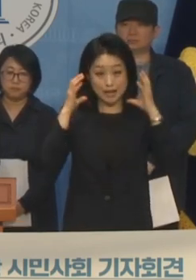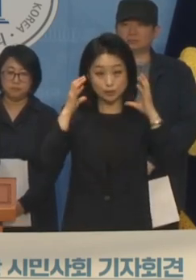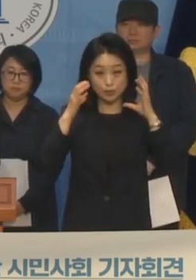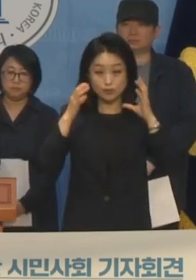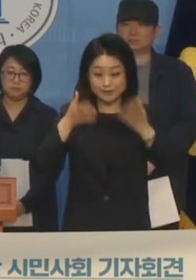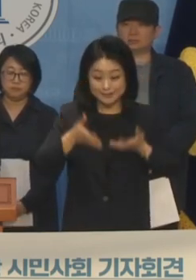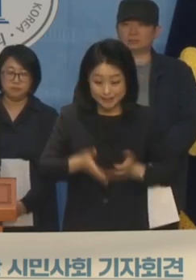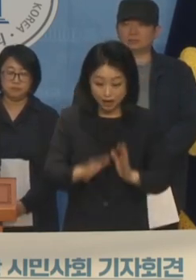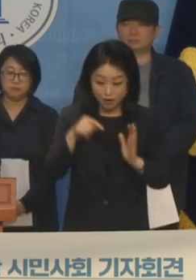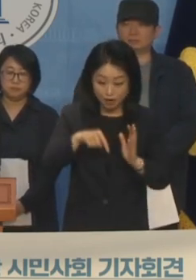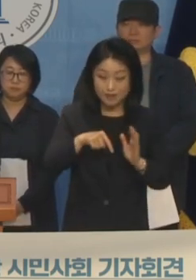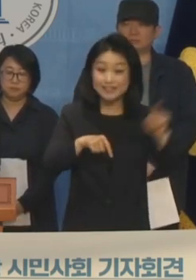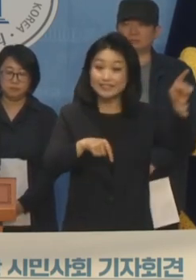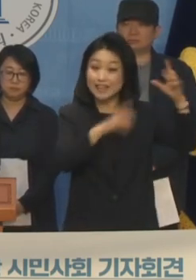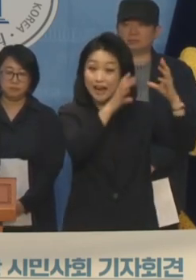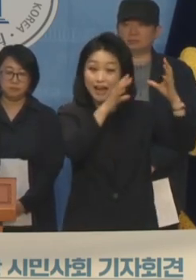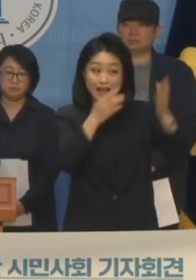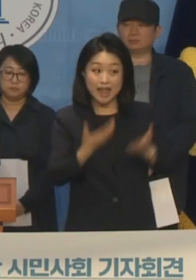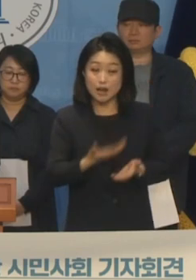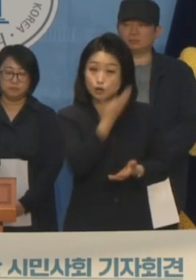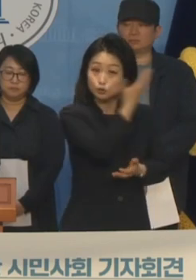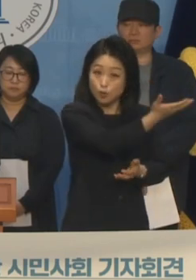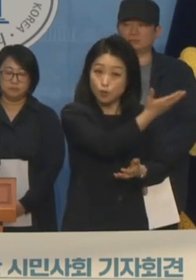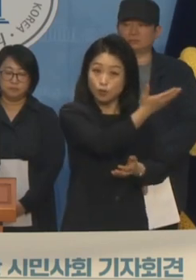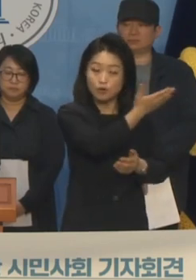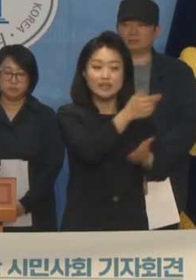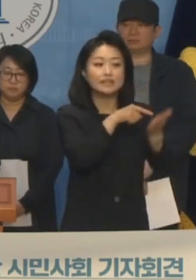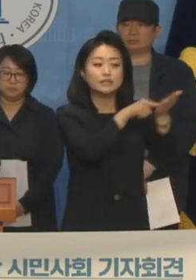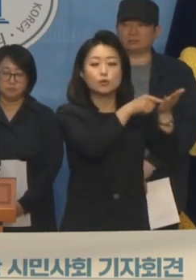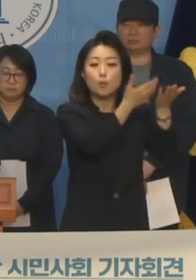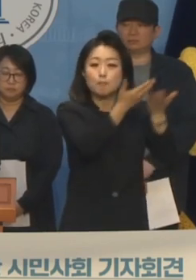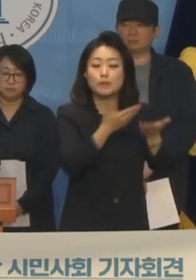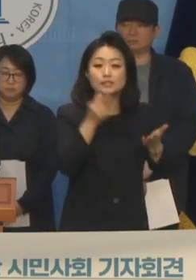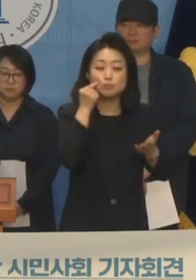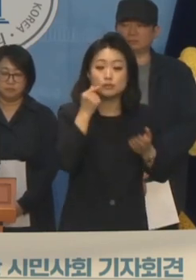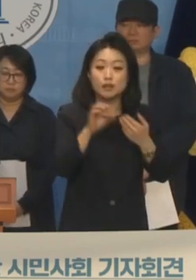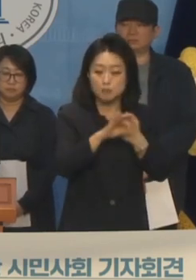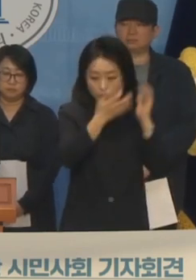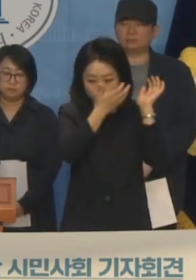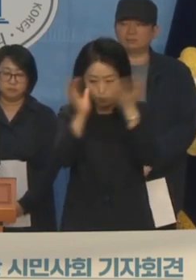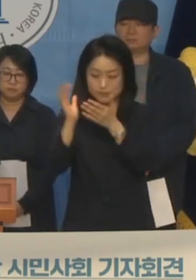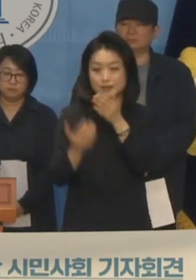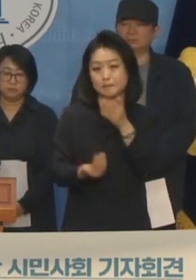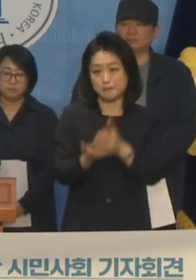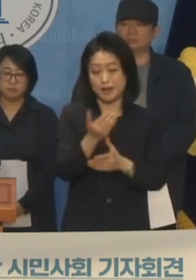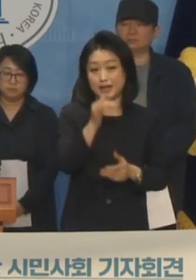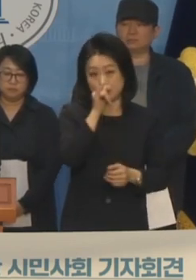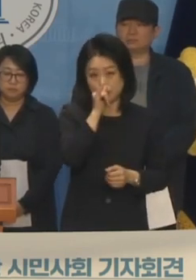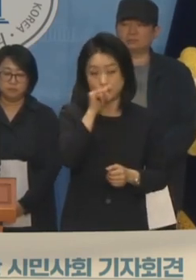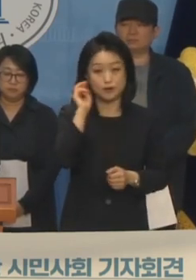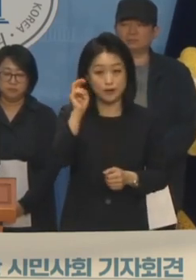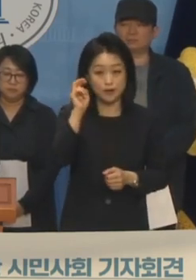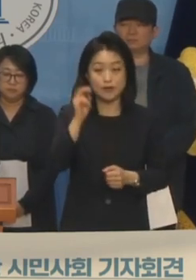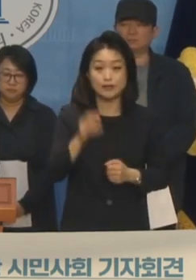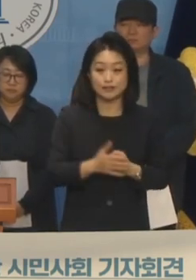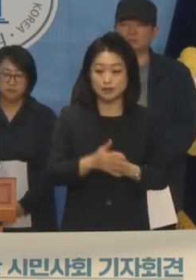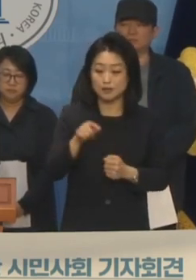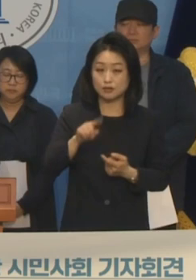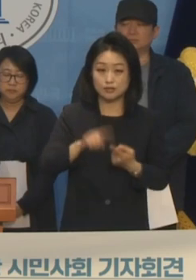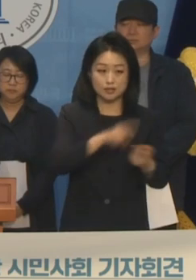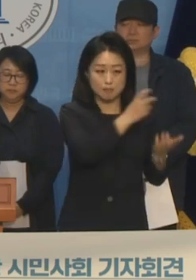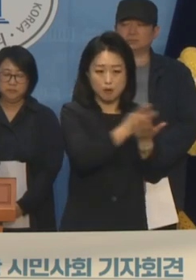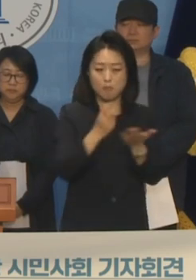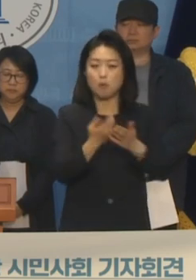출생이 국가에 통보될 경우 출생을 등록할 수 있는 방법이 없다면 일선의 혼란을 야기할 수밖에 없으며 제도의 형해화로 이어질